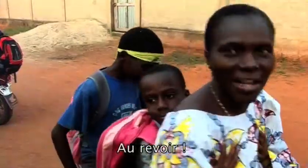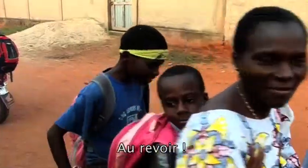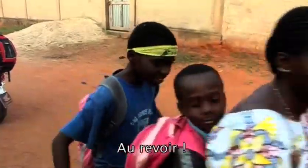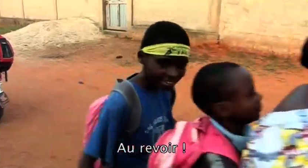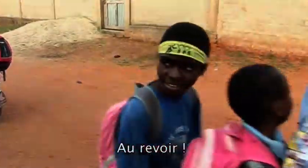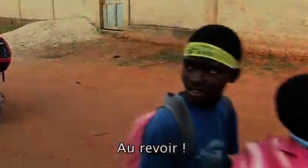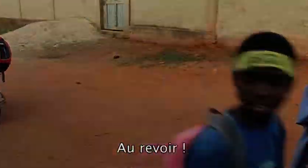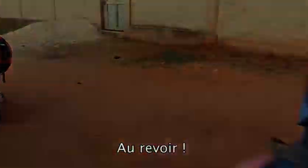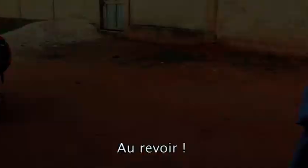Au revoir.